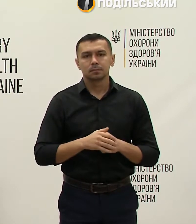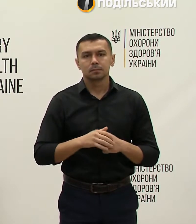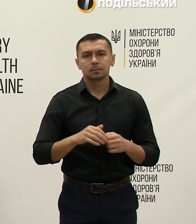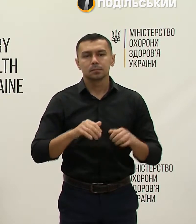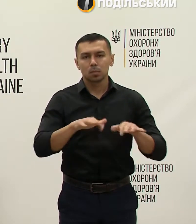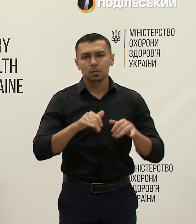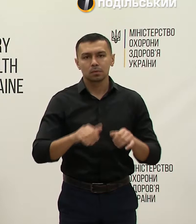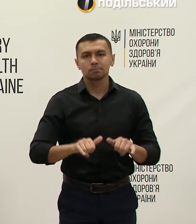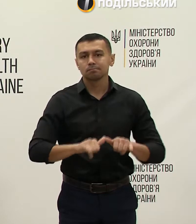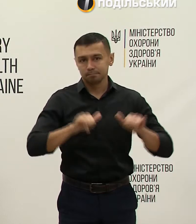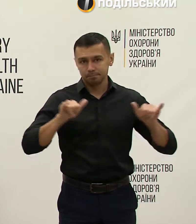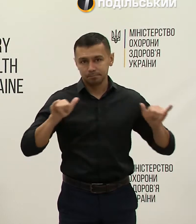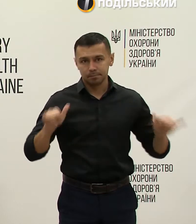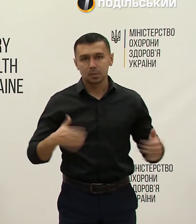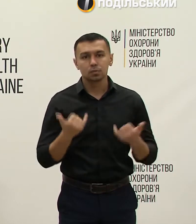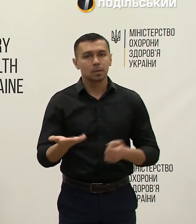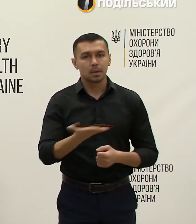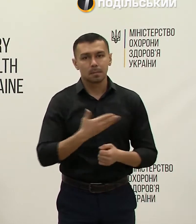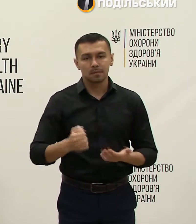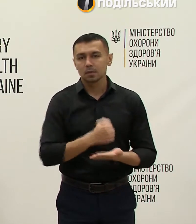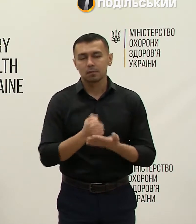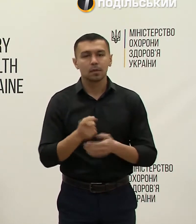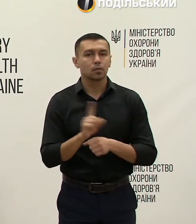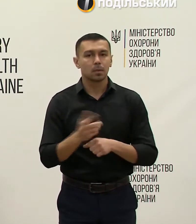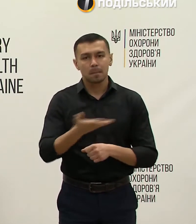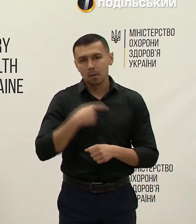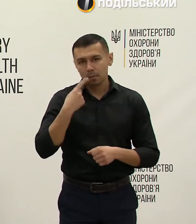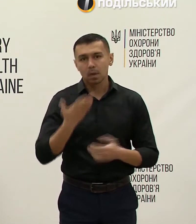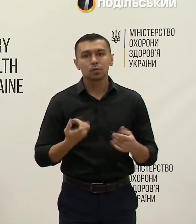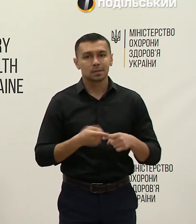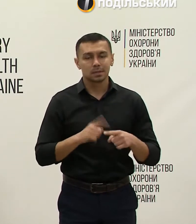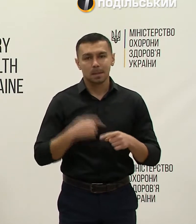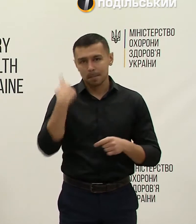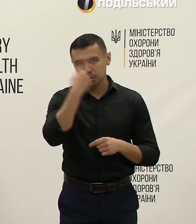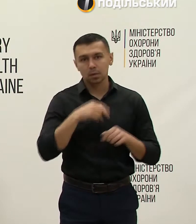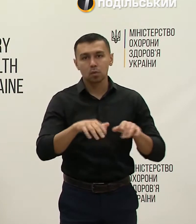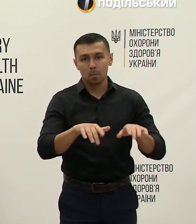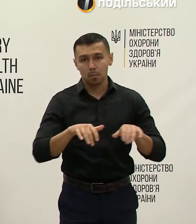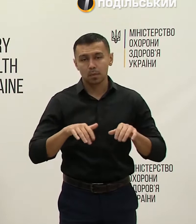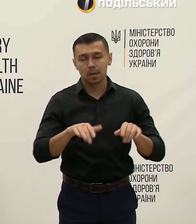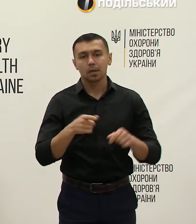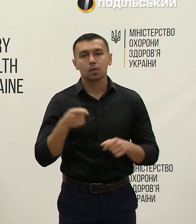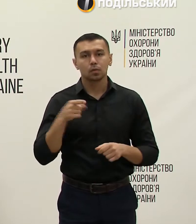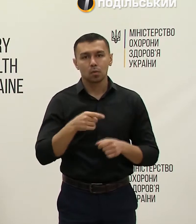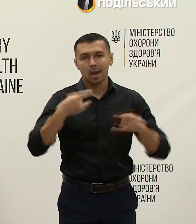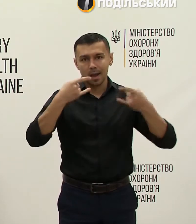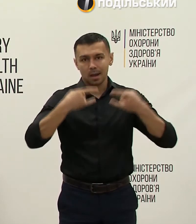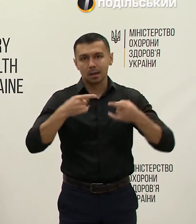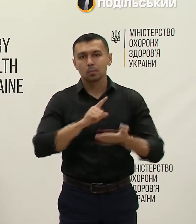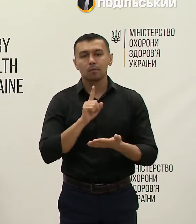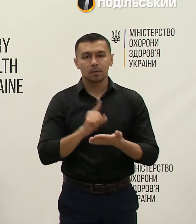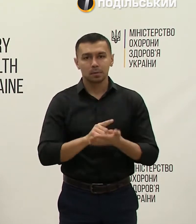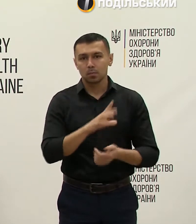комп'ютерів значно просунулась. Сьогодні ми встановили норми, і ми говоримо, якщо це персональні комп'ютери, то екран